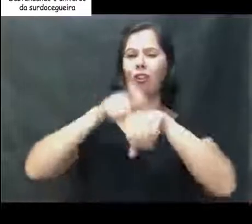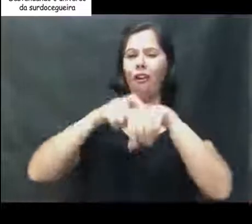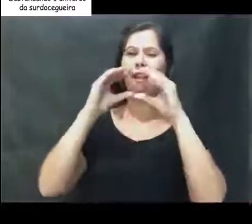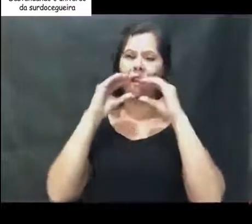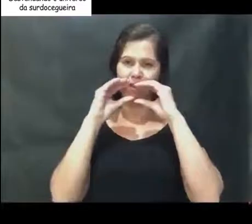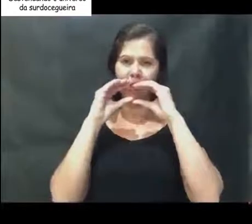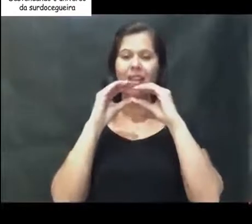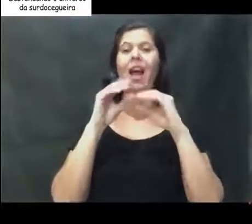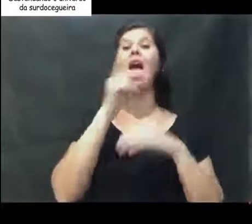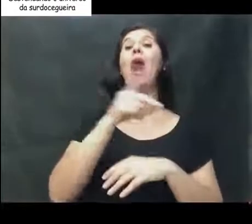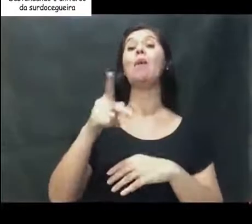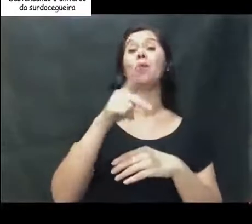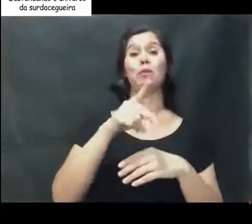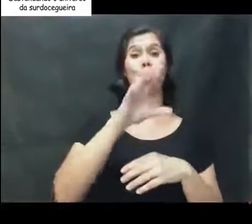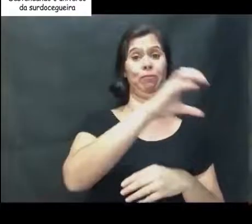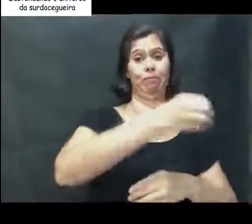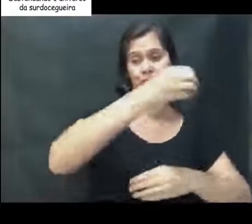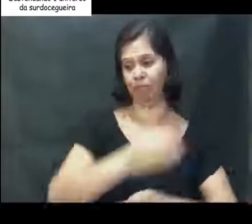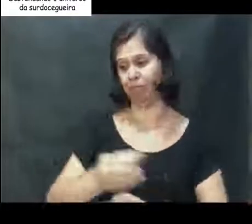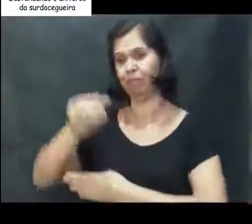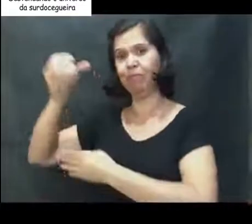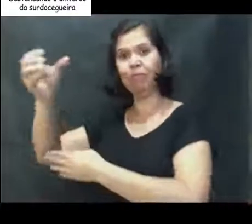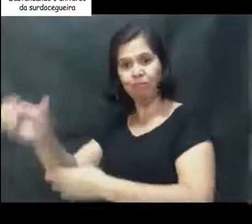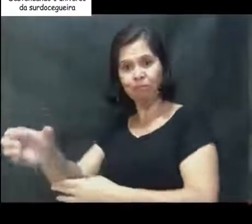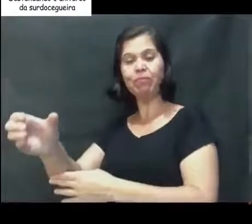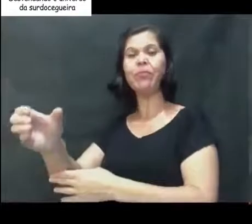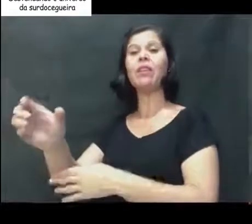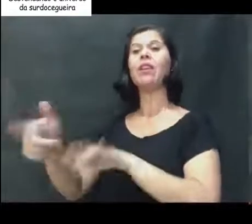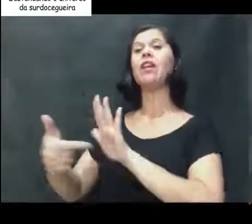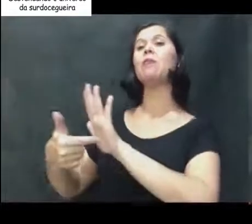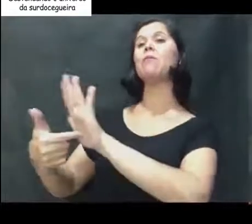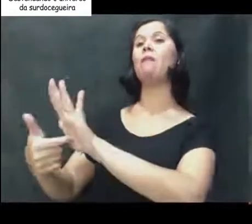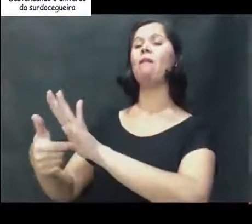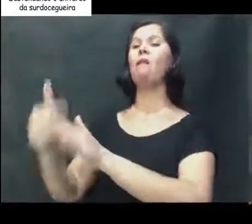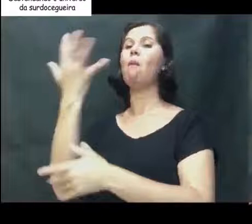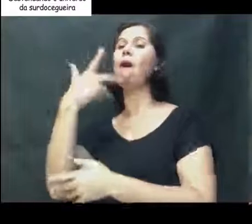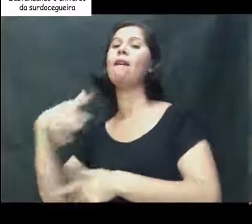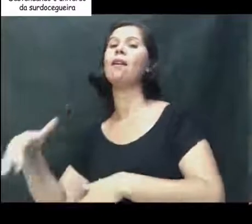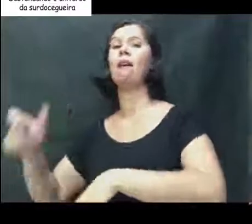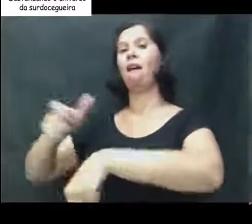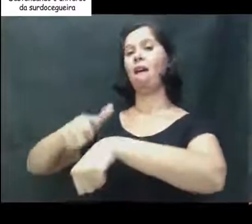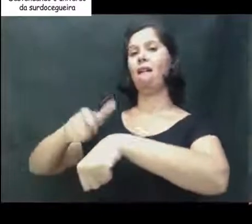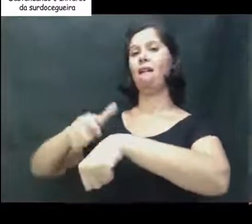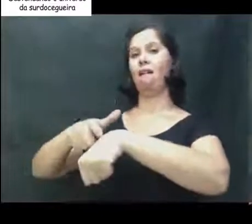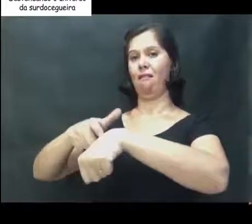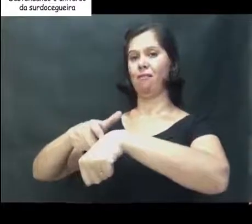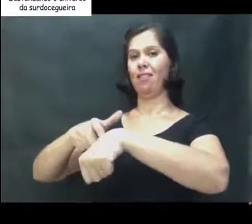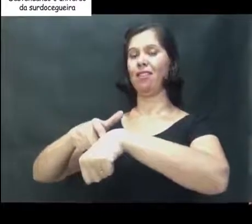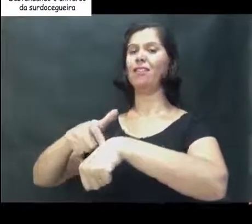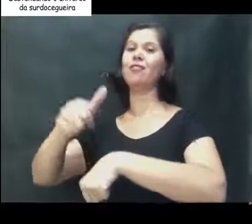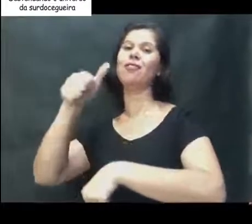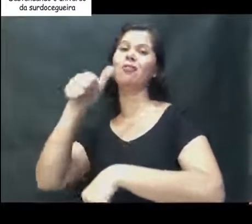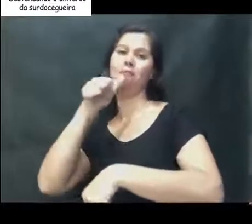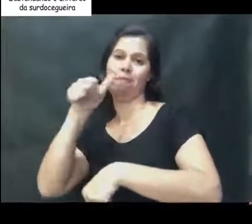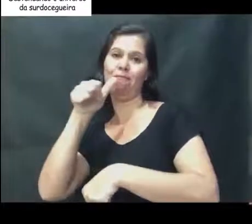professora pesquisava o copinho e fazia o gesto de beber com a criança, que era a mão aberta,